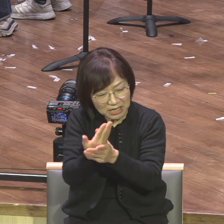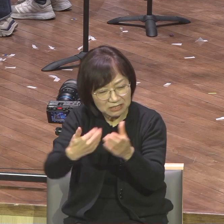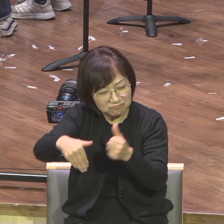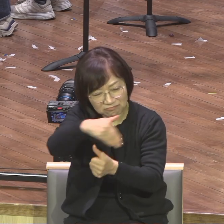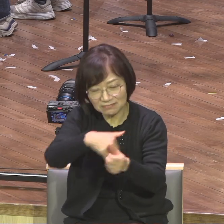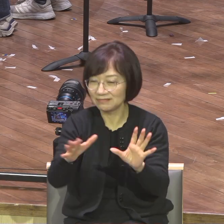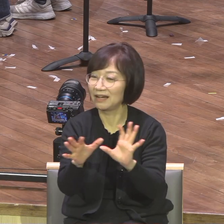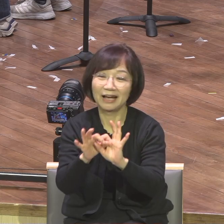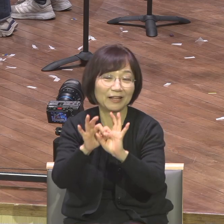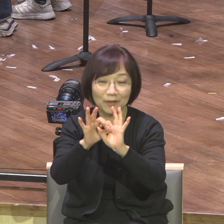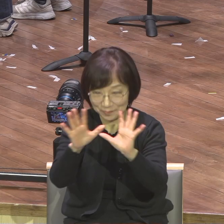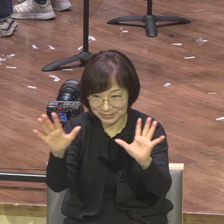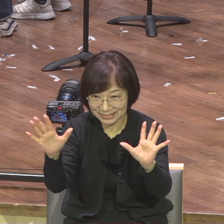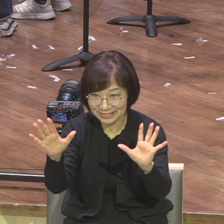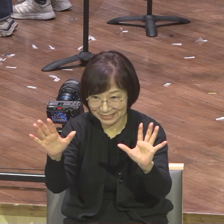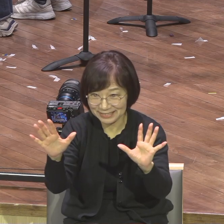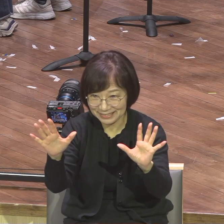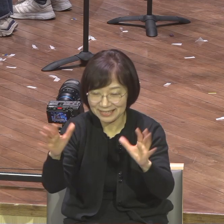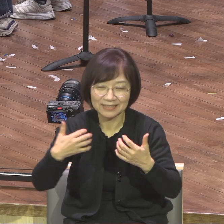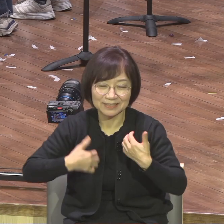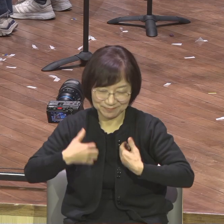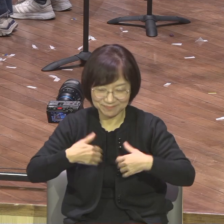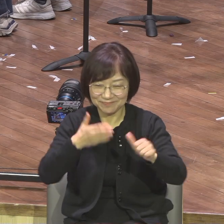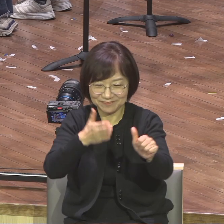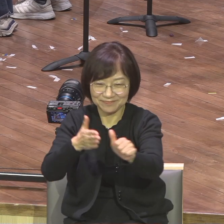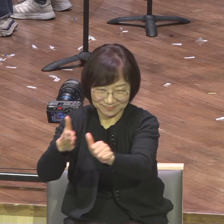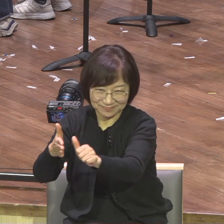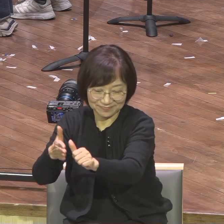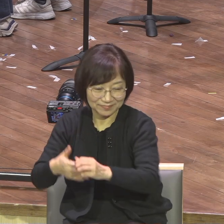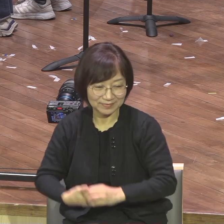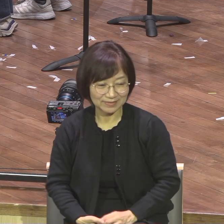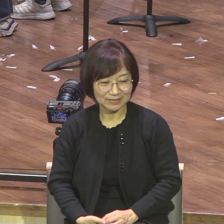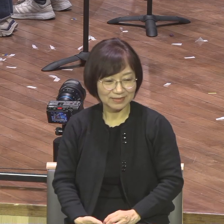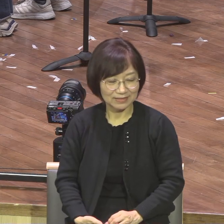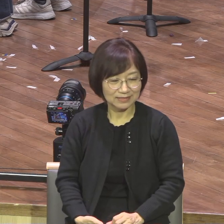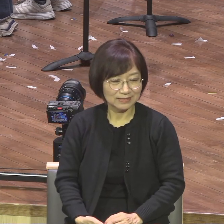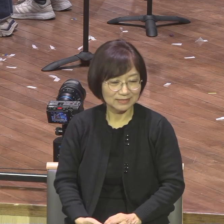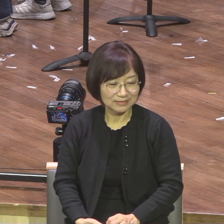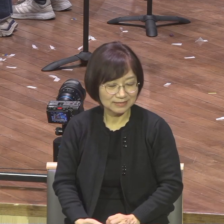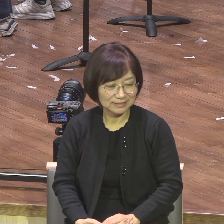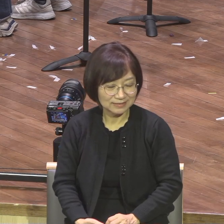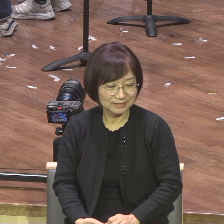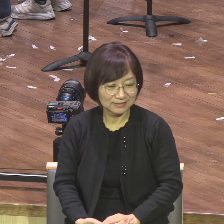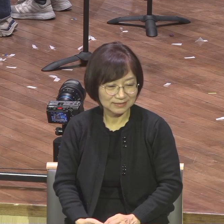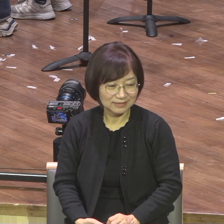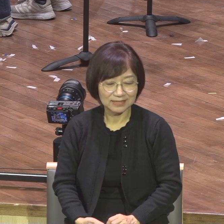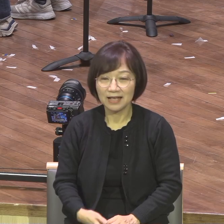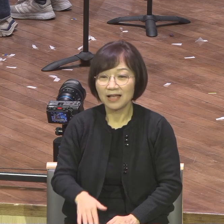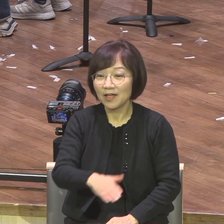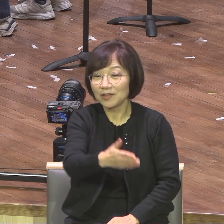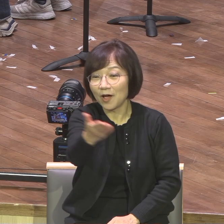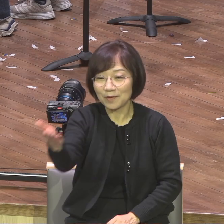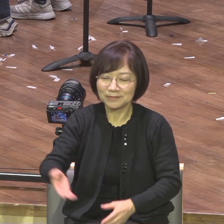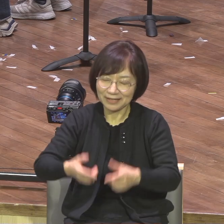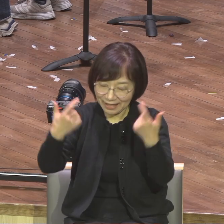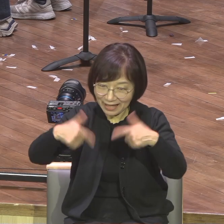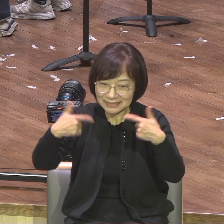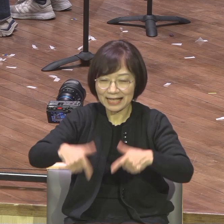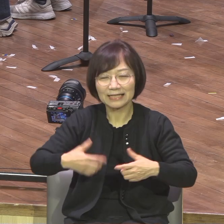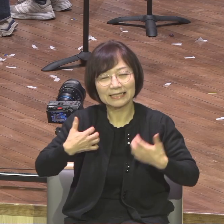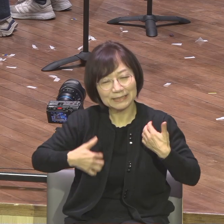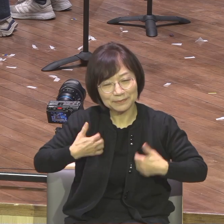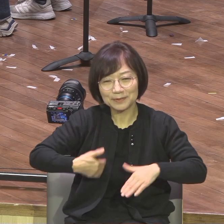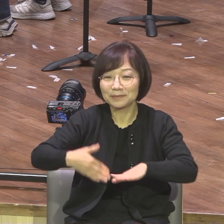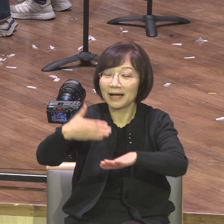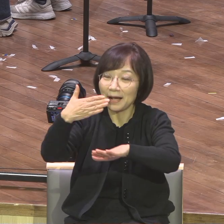저 내가 또 주일을 말씀드리겠습니다만은 성탄절 말씀드리겠습니다만은 여러분 모두 다 감사와 기쁨 속에서